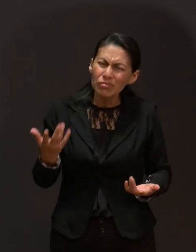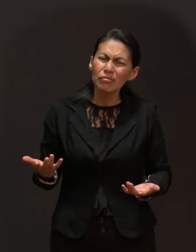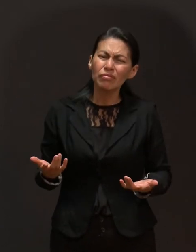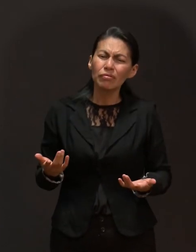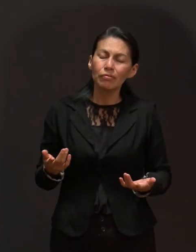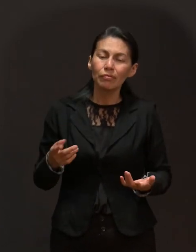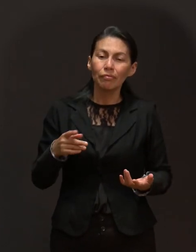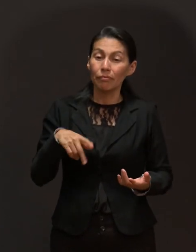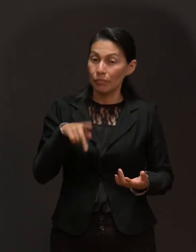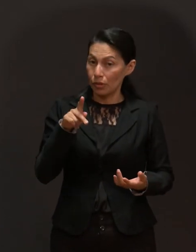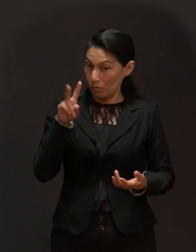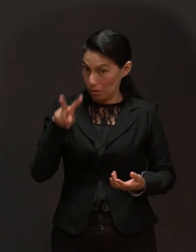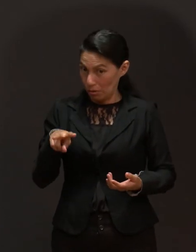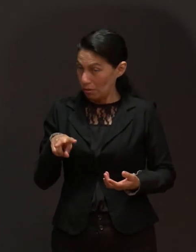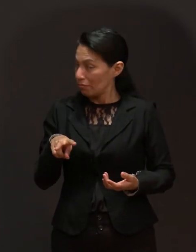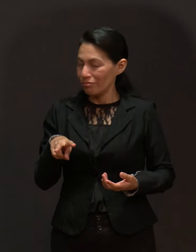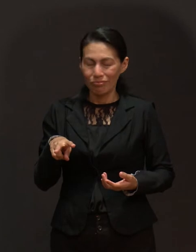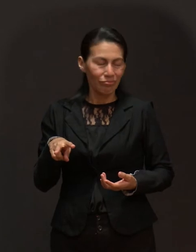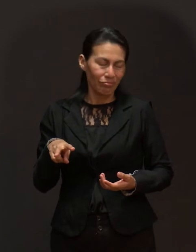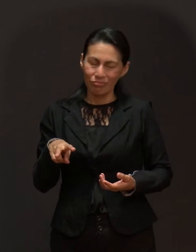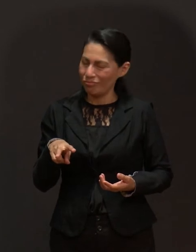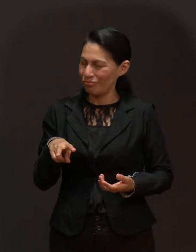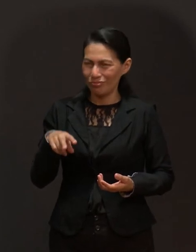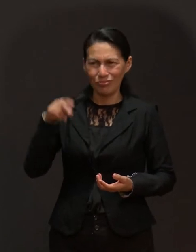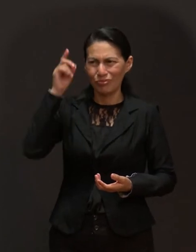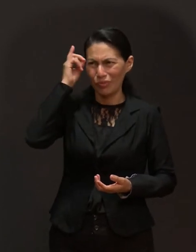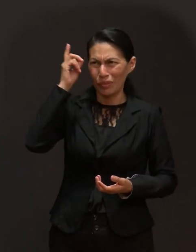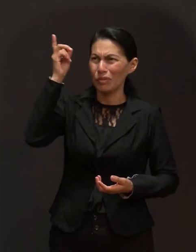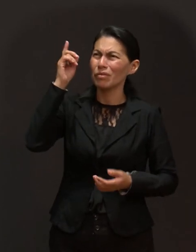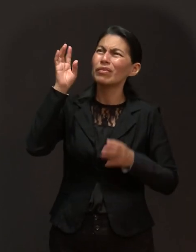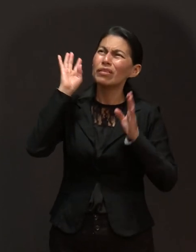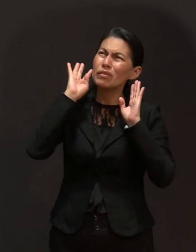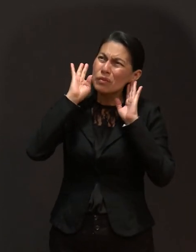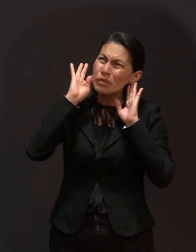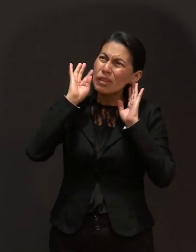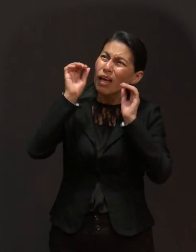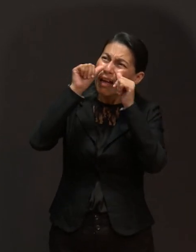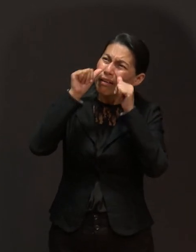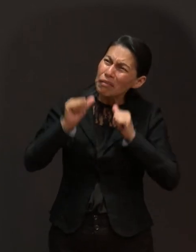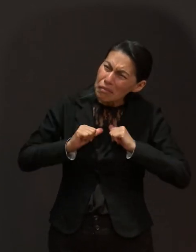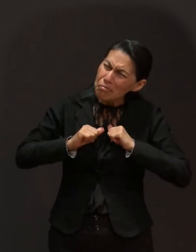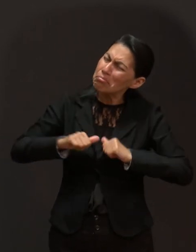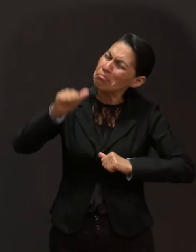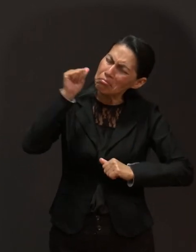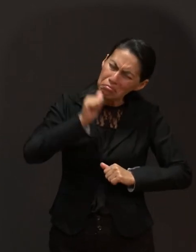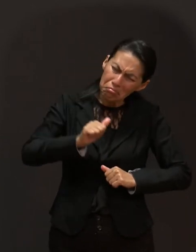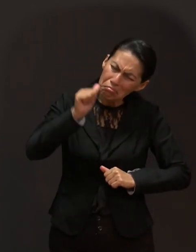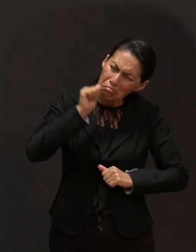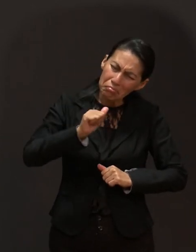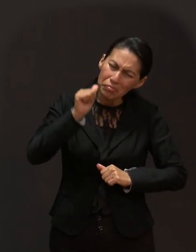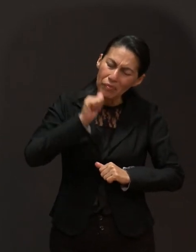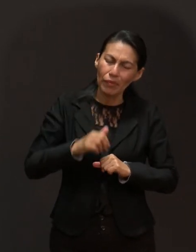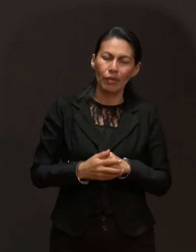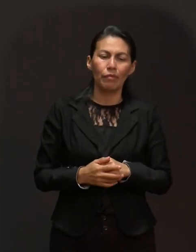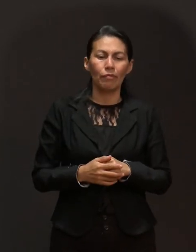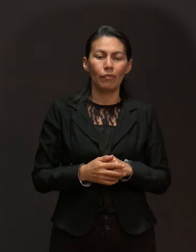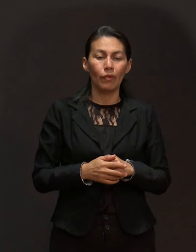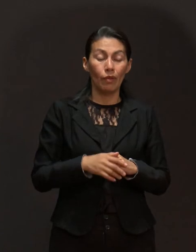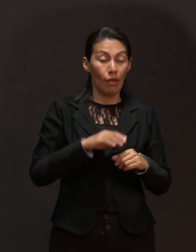escucha, pero no es así. Dios siempre te escucha. Amén. Entonces,